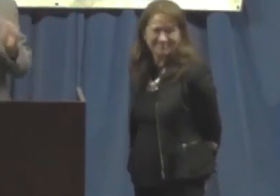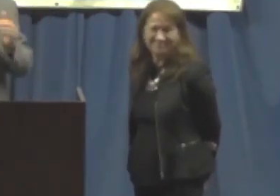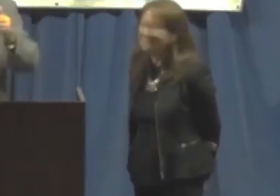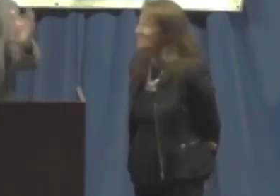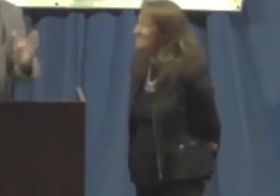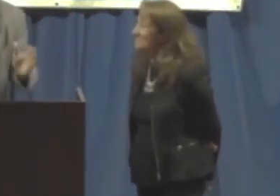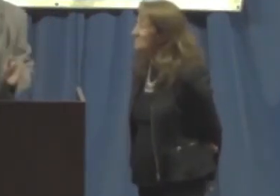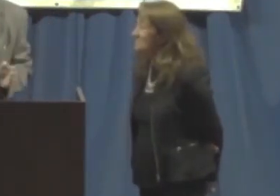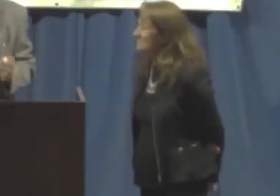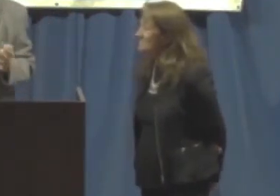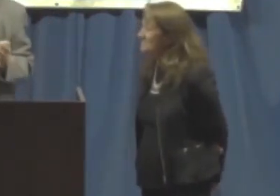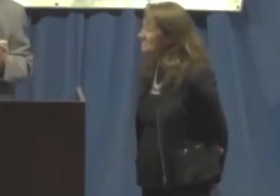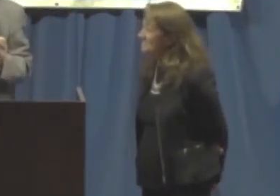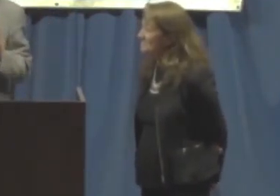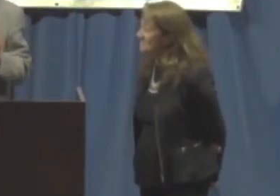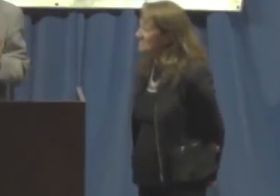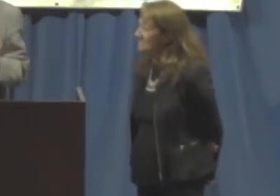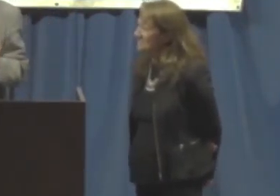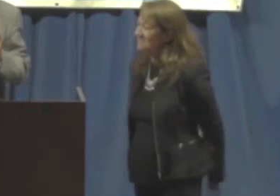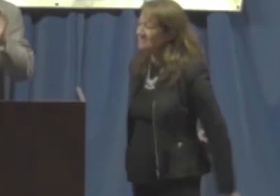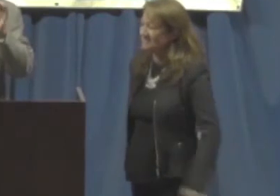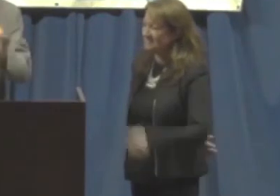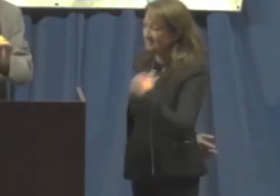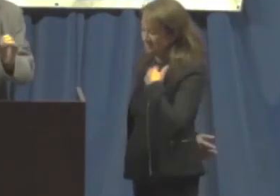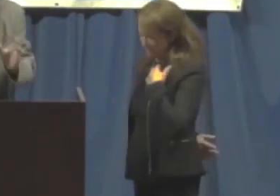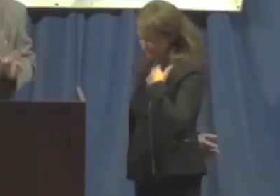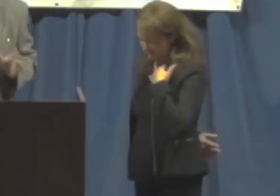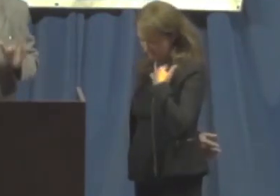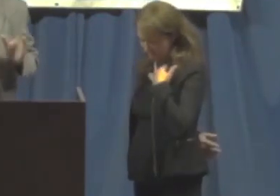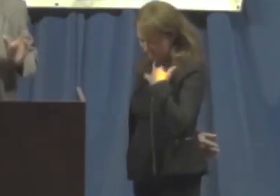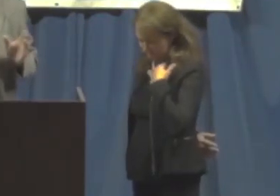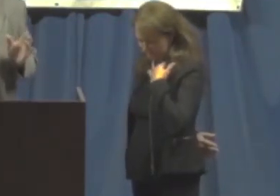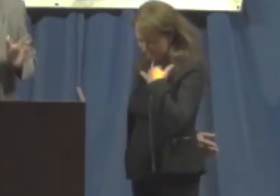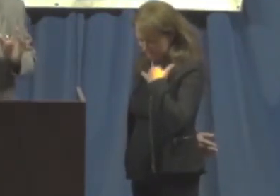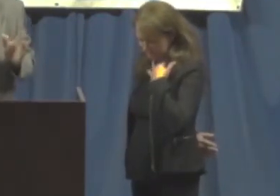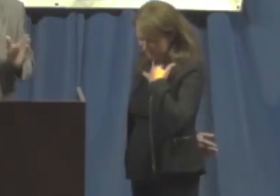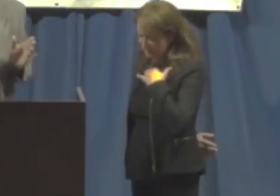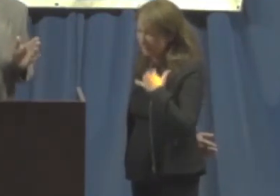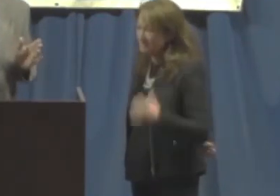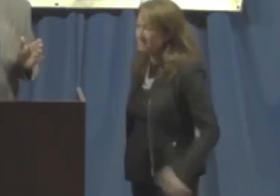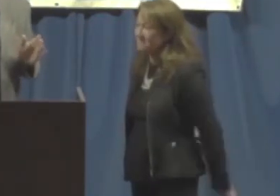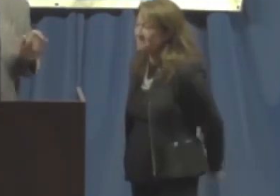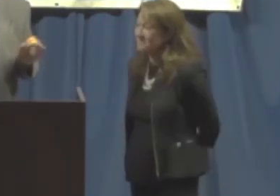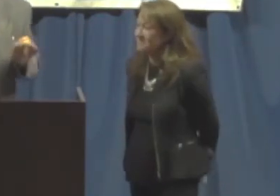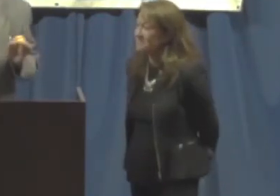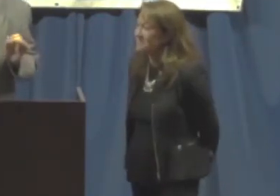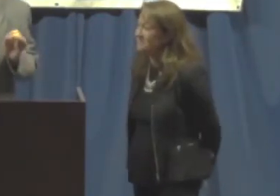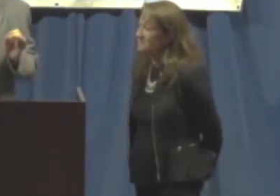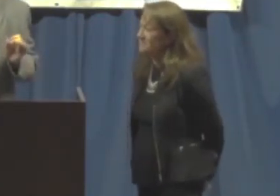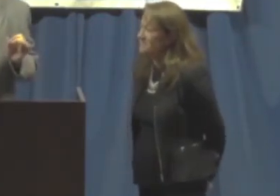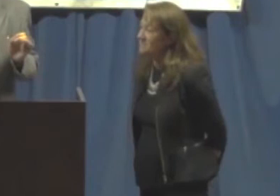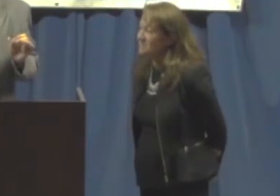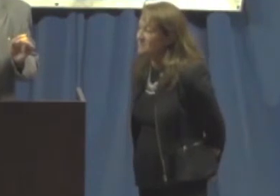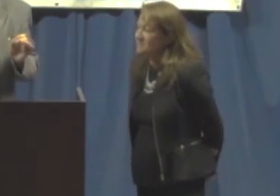que estoy pero quería denunciarlo porque me parece bueno que ustedes lo conozcan y el ámbito muy apropiado y por último el tema